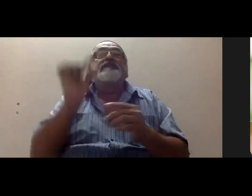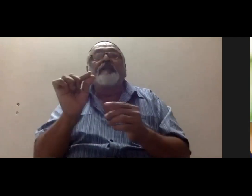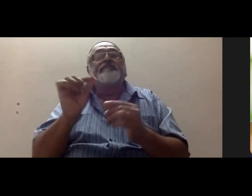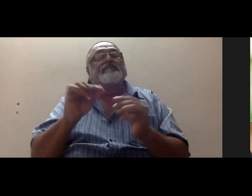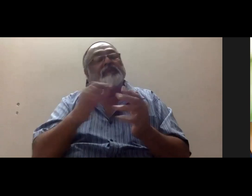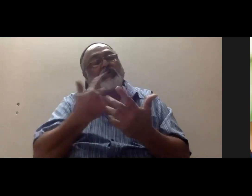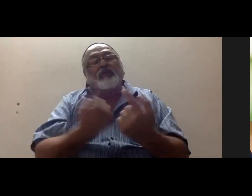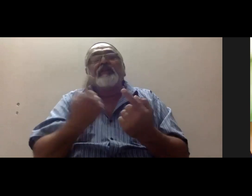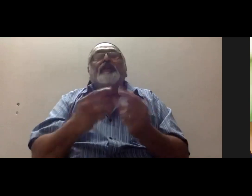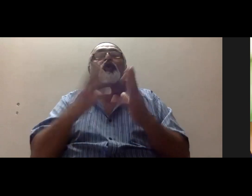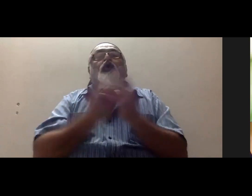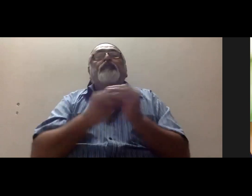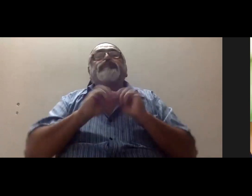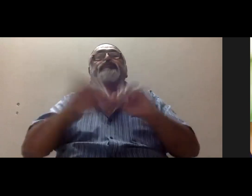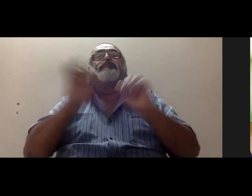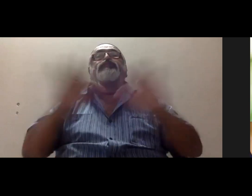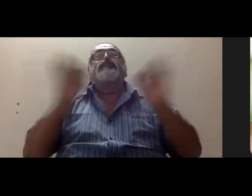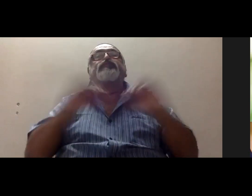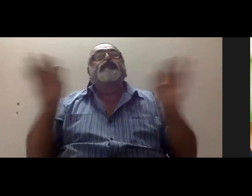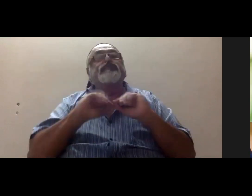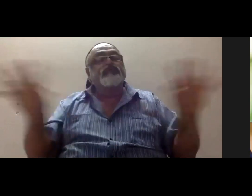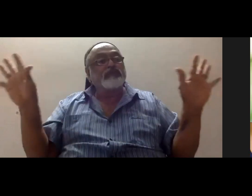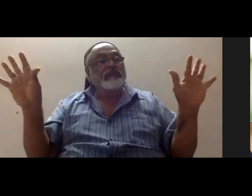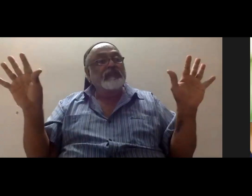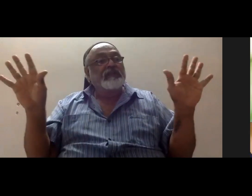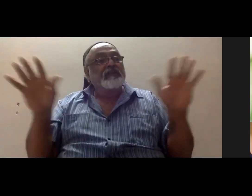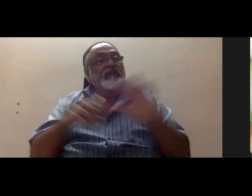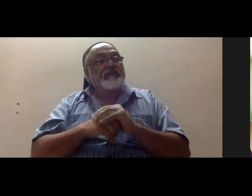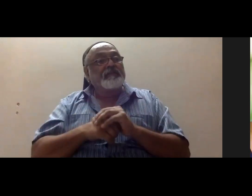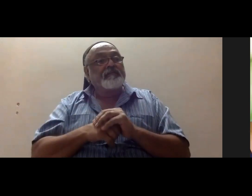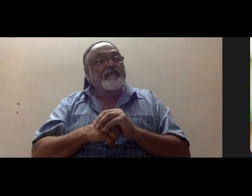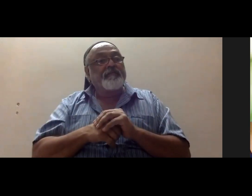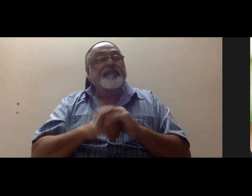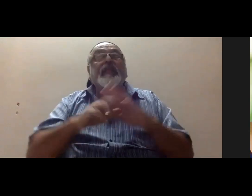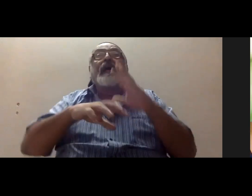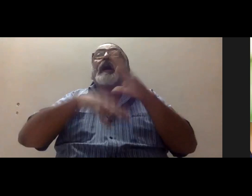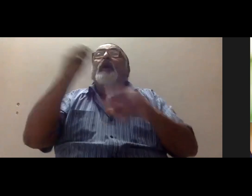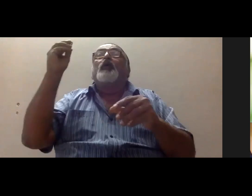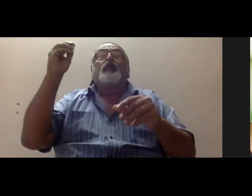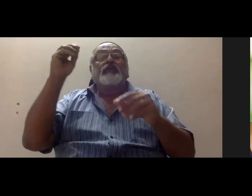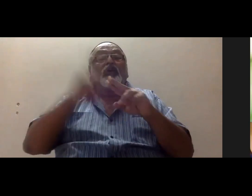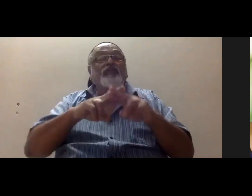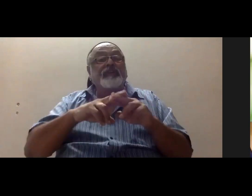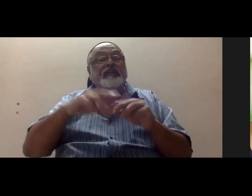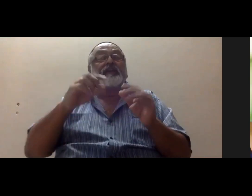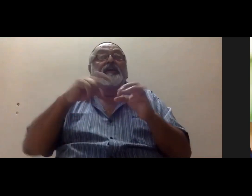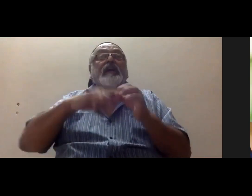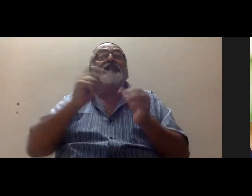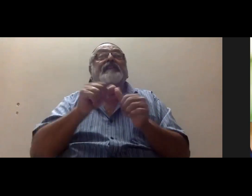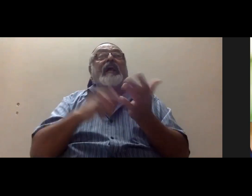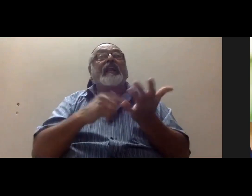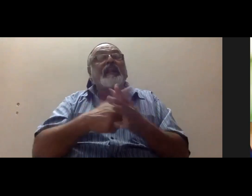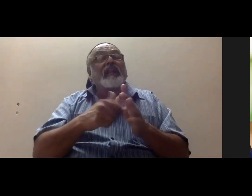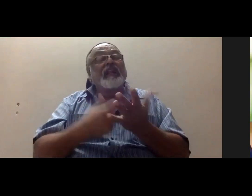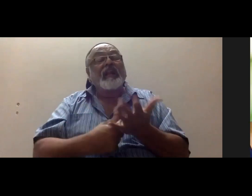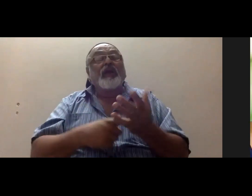हमारा मैसेजेस फॉरवर्ड किया जाता है। हमें बाहर से भी ऑर्डर्स मिले थे, कतर एयरवेज का हमें ऑर्डर आए